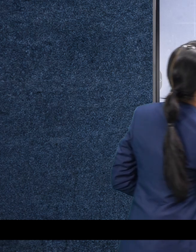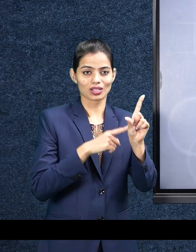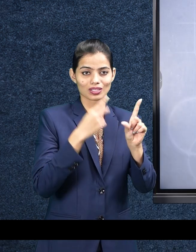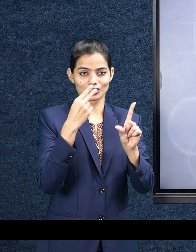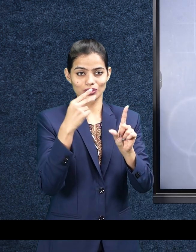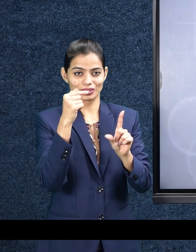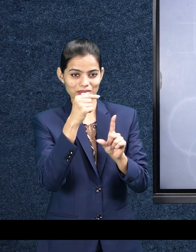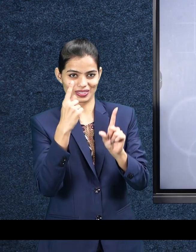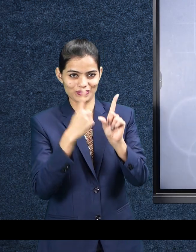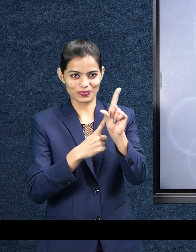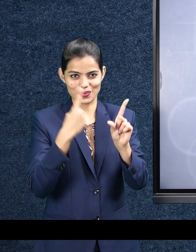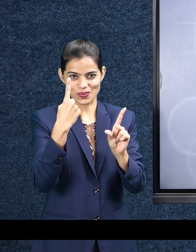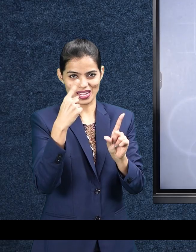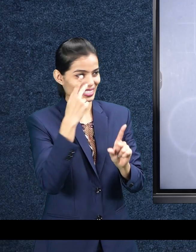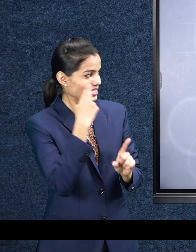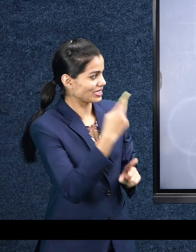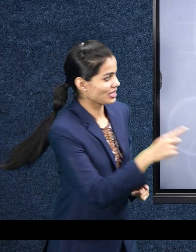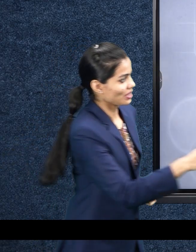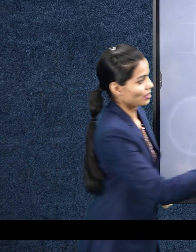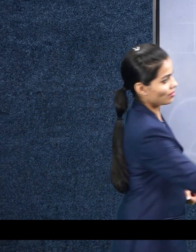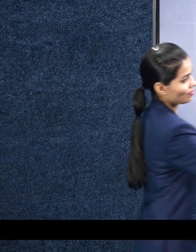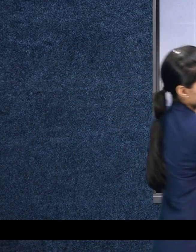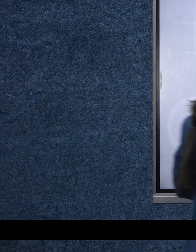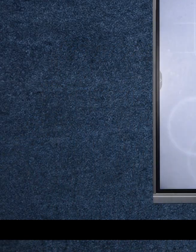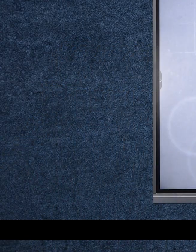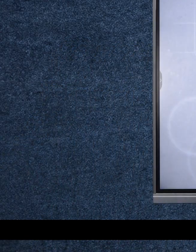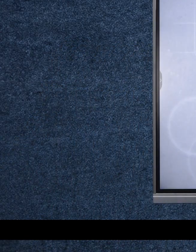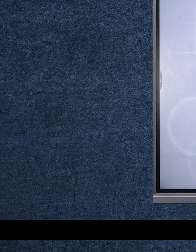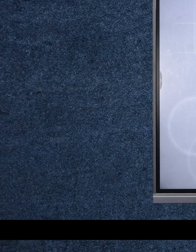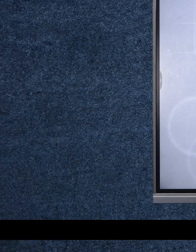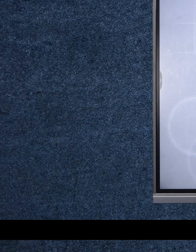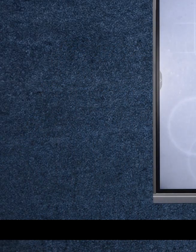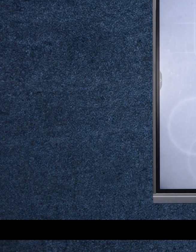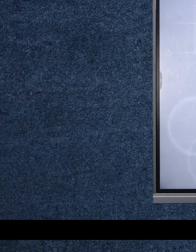ஈடு y கீழிலக்கு 2 கழித்தல் y கீழிலக்கு 1.